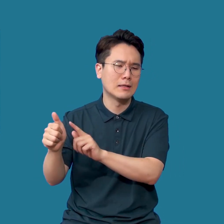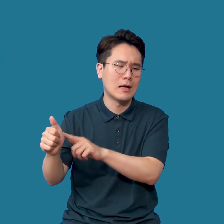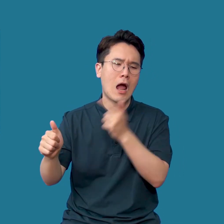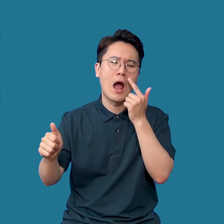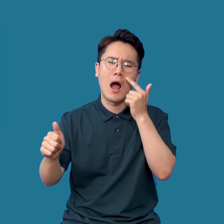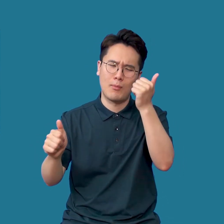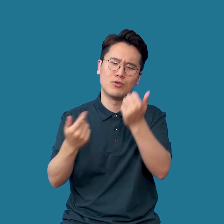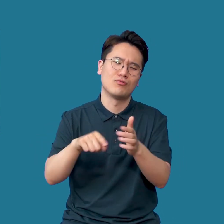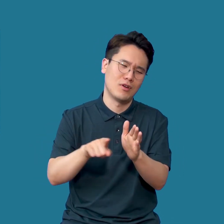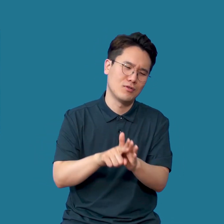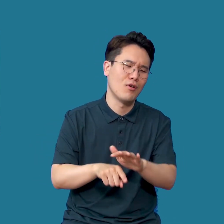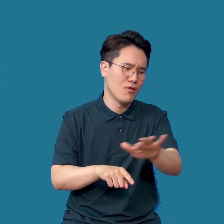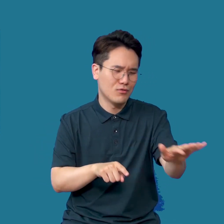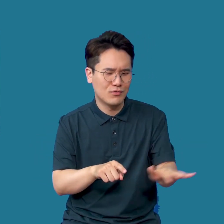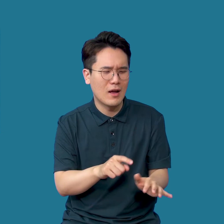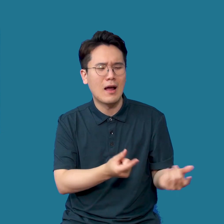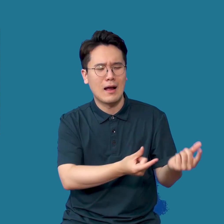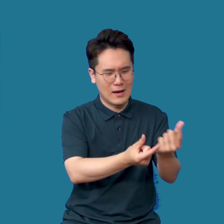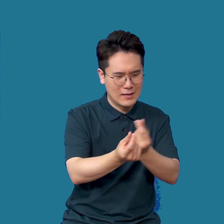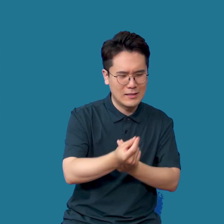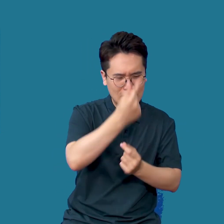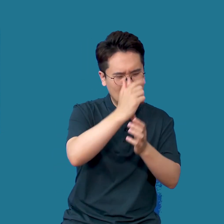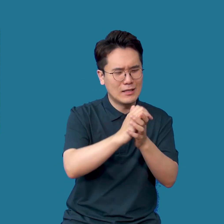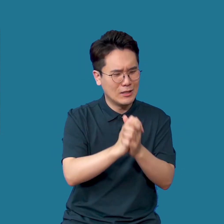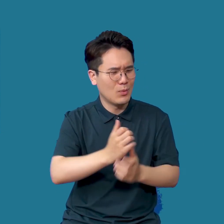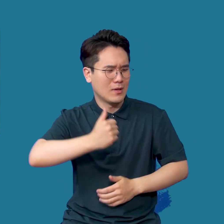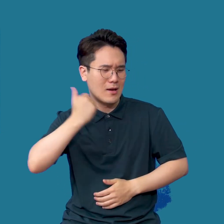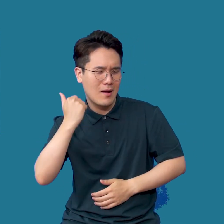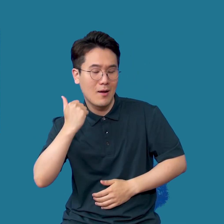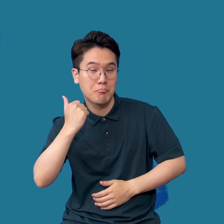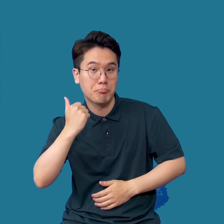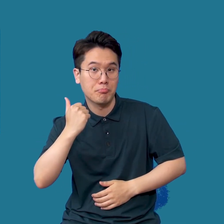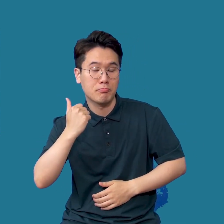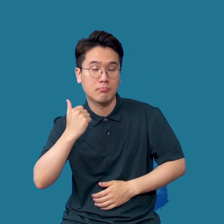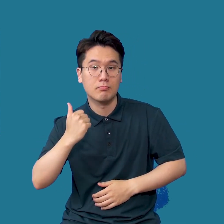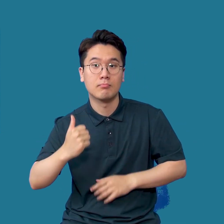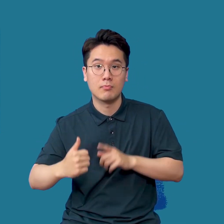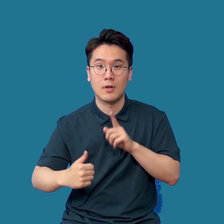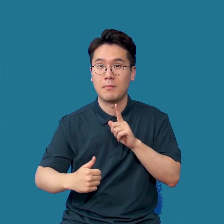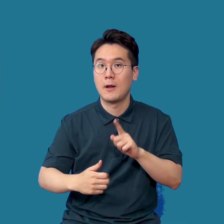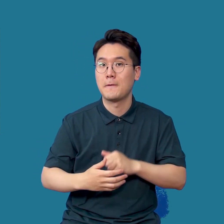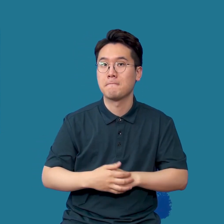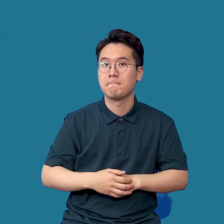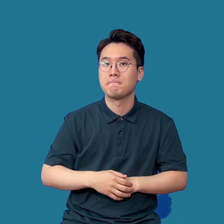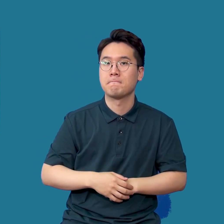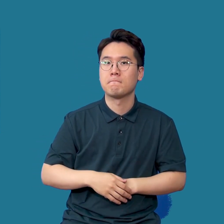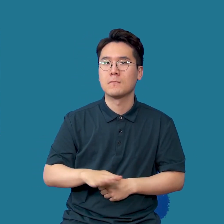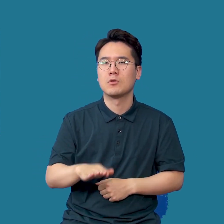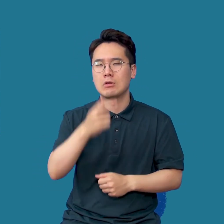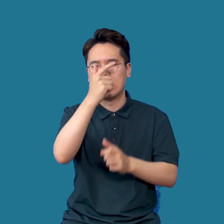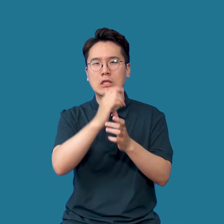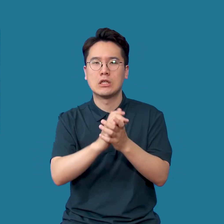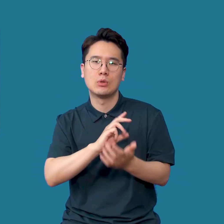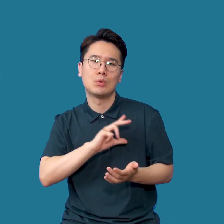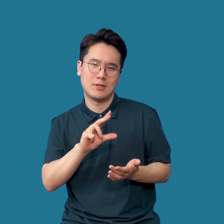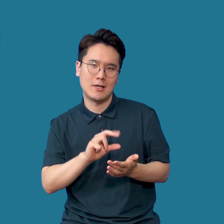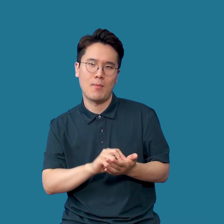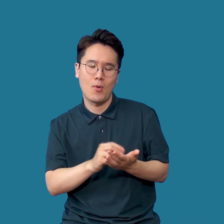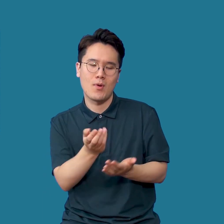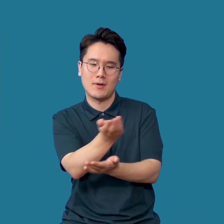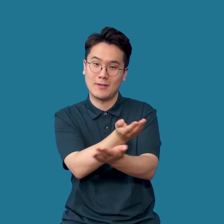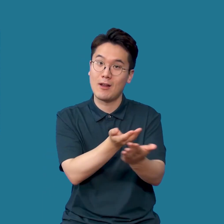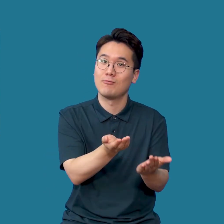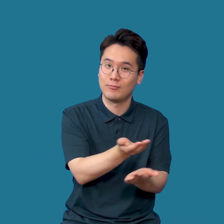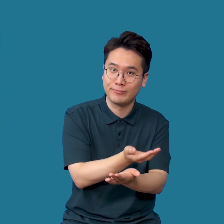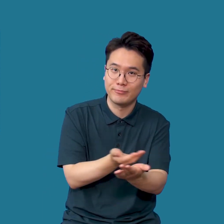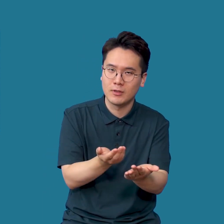때문에 괴로워하는 것을 알고는 그 아버지를 위해서 기도하자 중보기도 제목을 내놓았습니다. 모두가